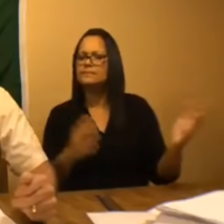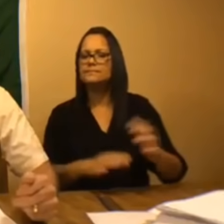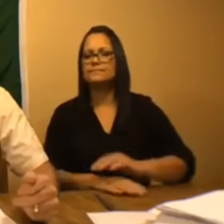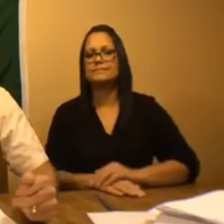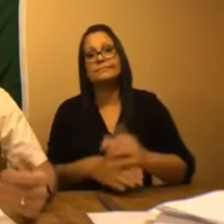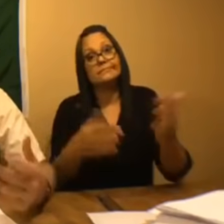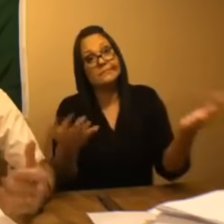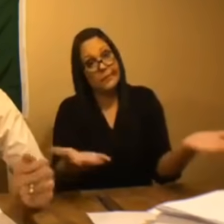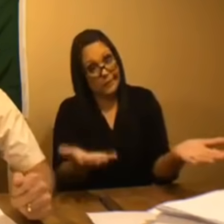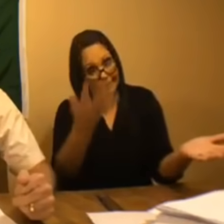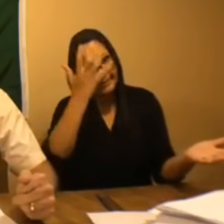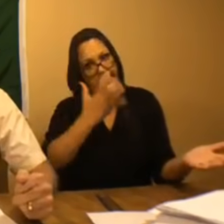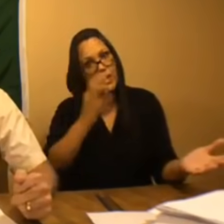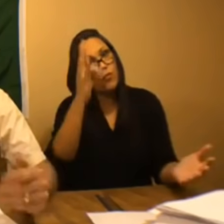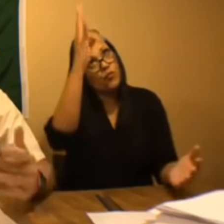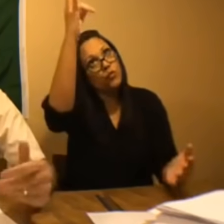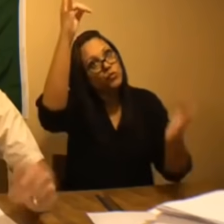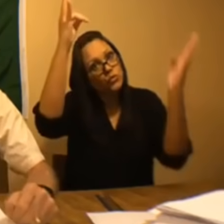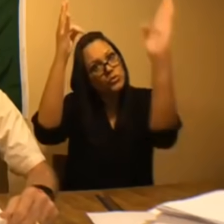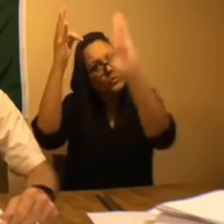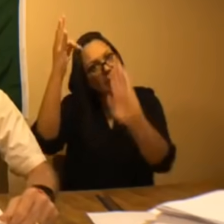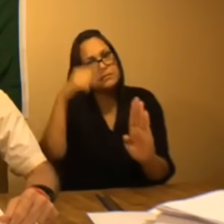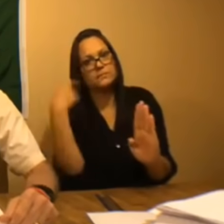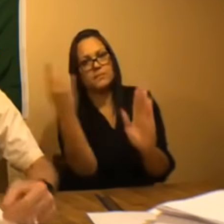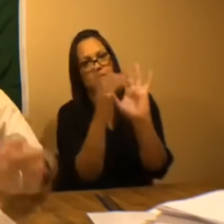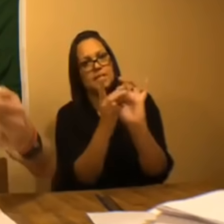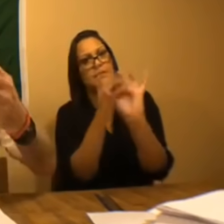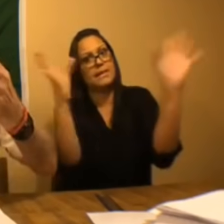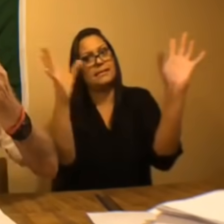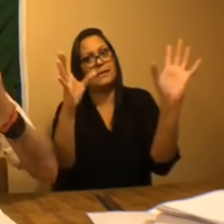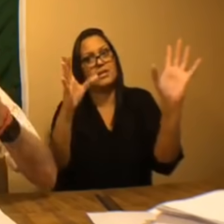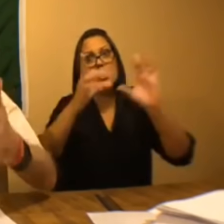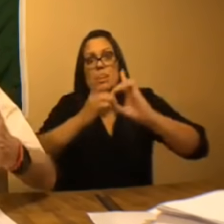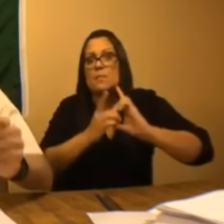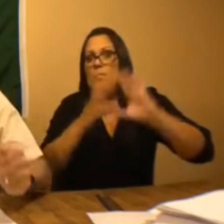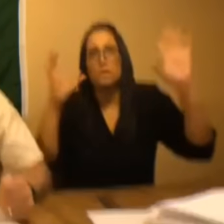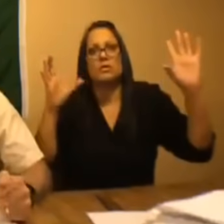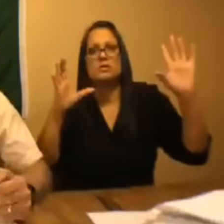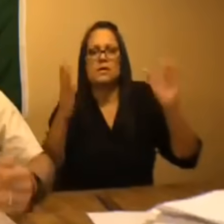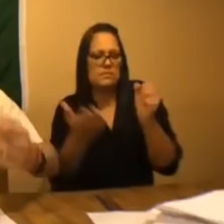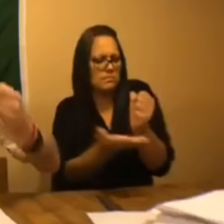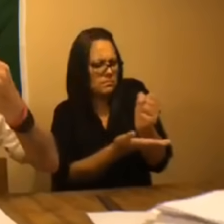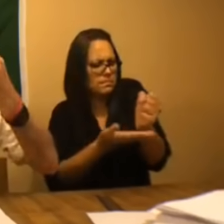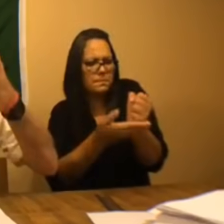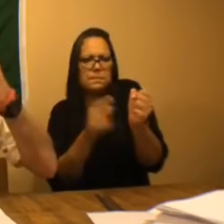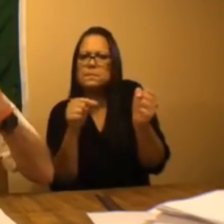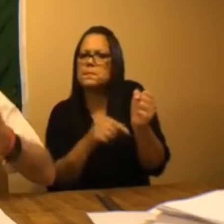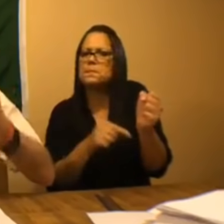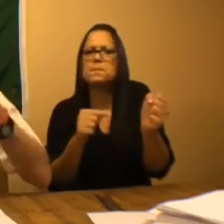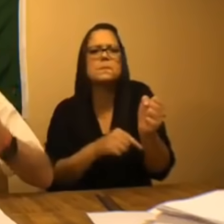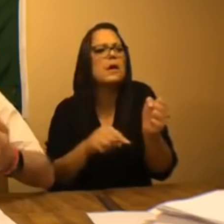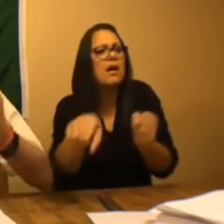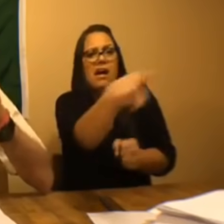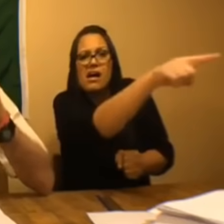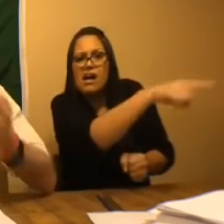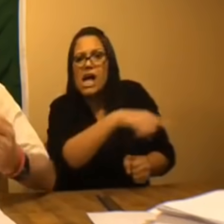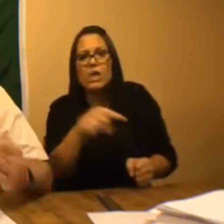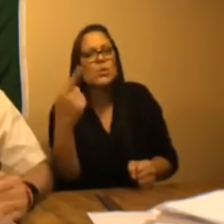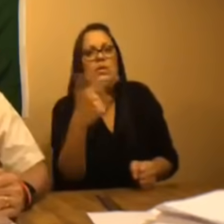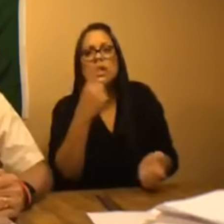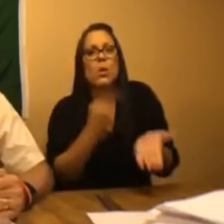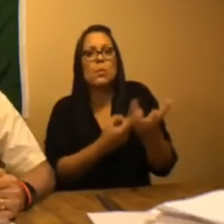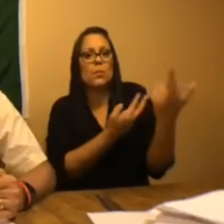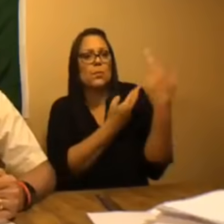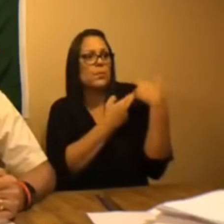É o futuro do Brasil. É a nossa liberdade. É a nossa democracia. São os princípios. Esses caras não têm qualquer compromisso com a